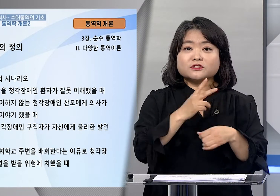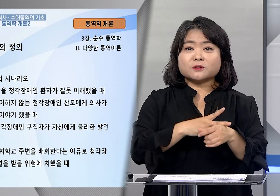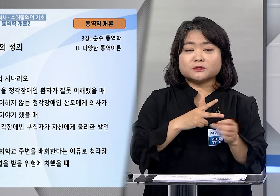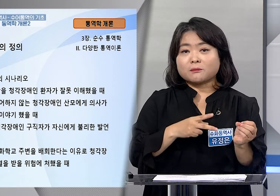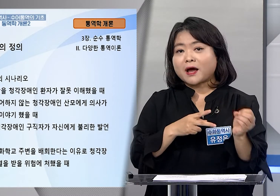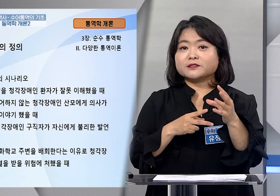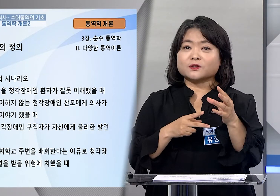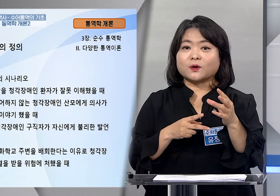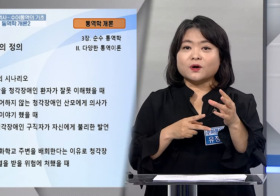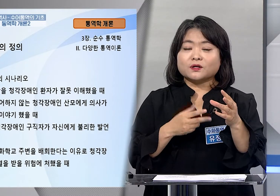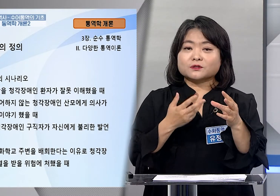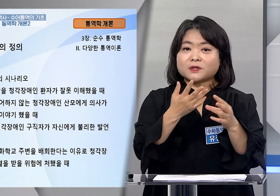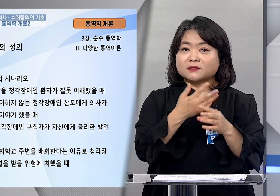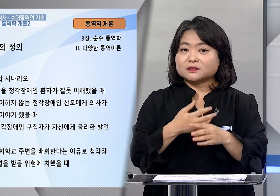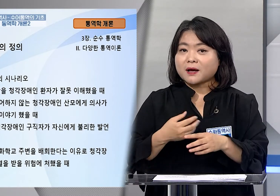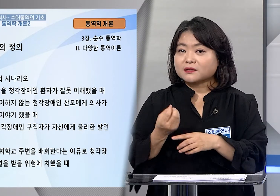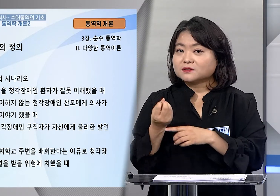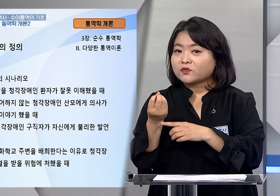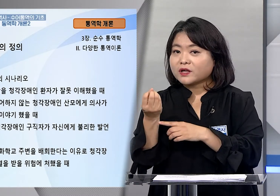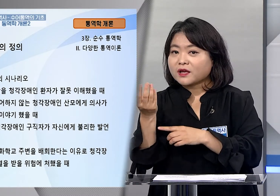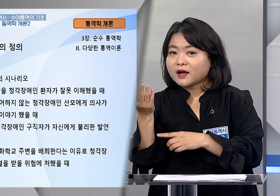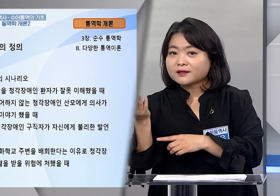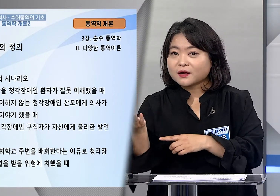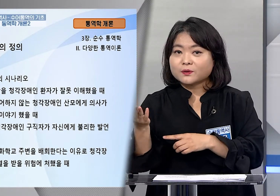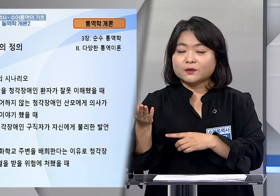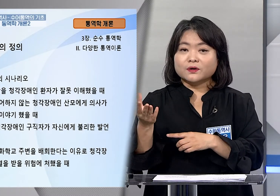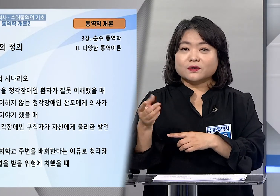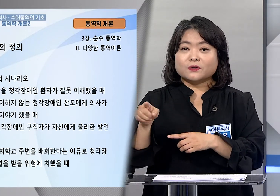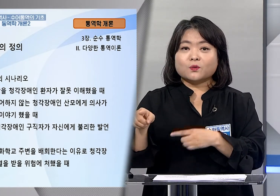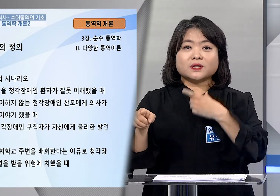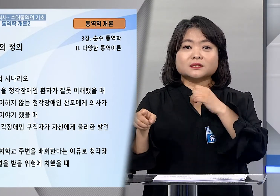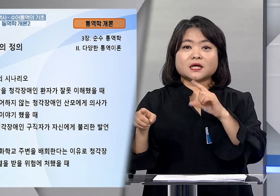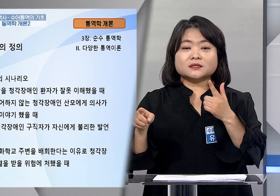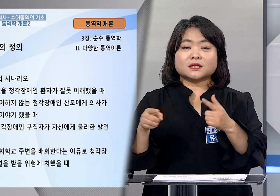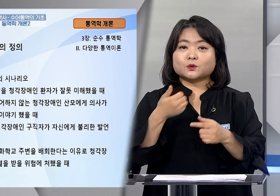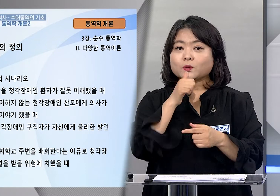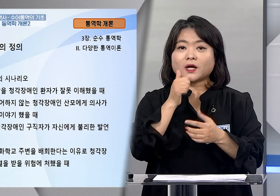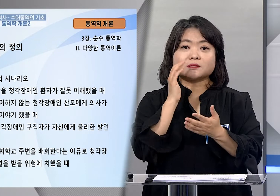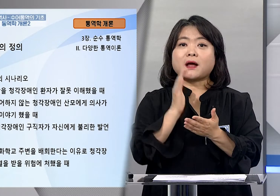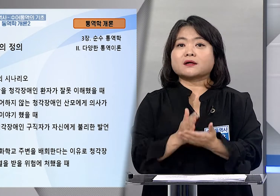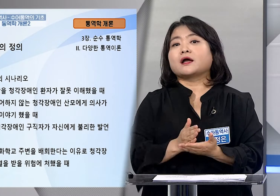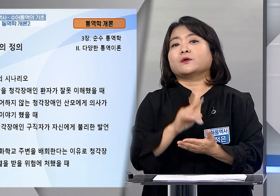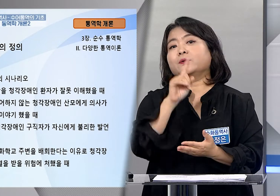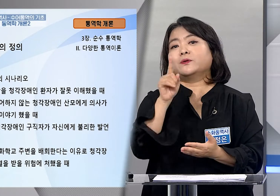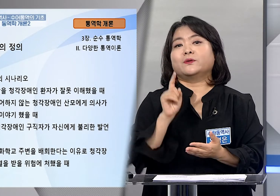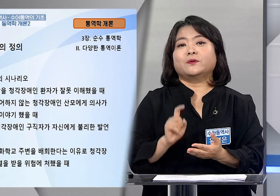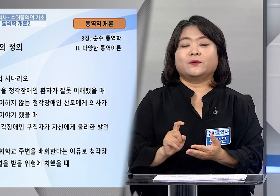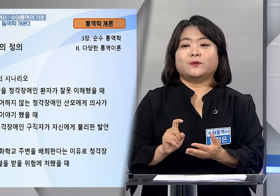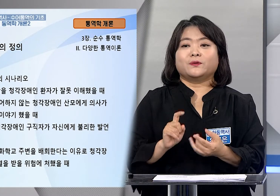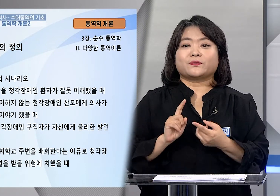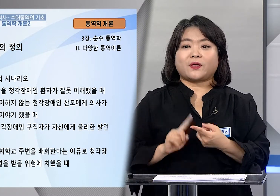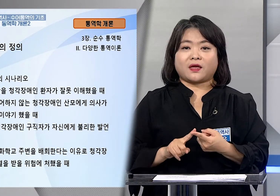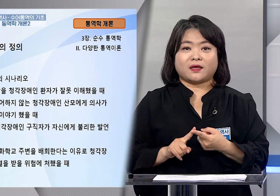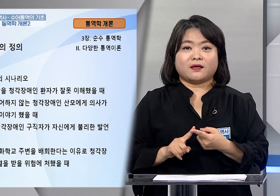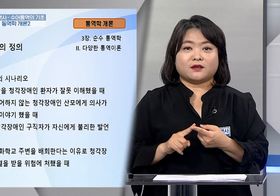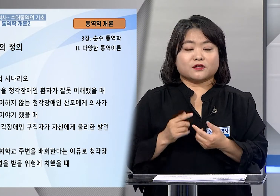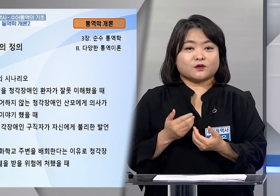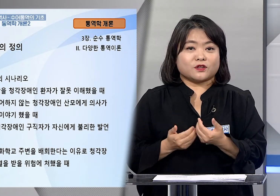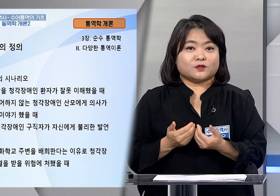선생님은 그냥 말했어요. 그럼 나는 그 말을 전달해야 할까요? 원하지 않으니까 통역하지 말까요? 네, 이럴 때는